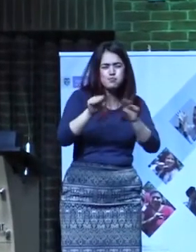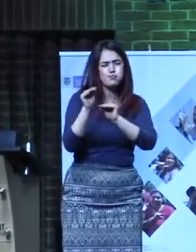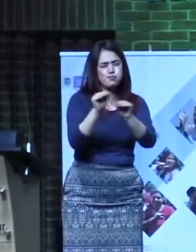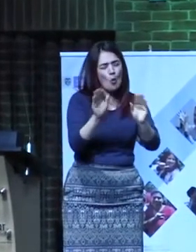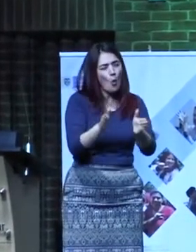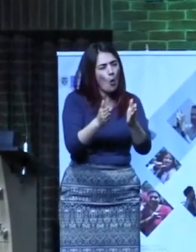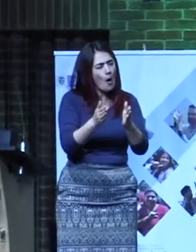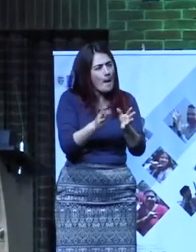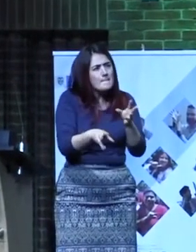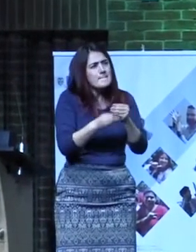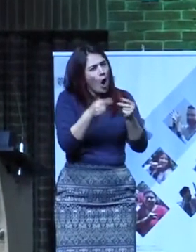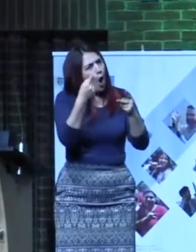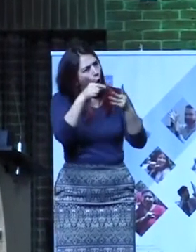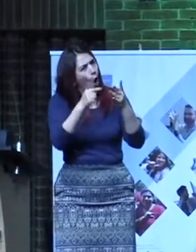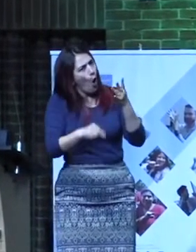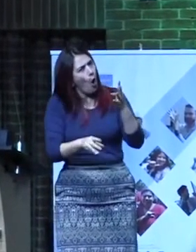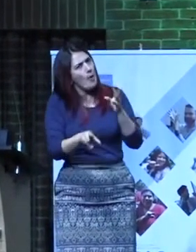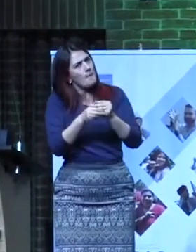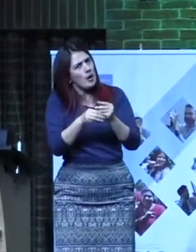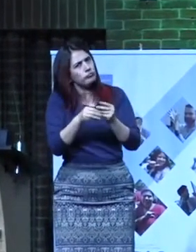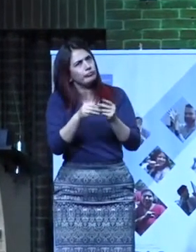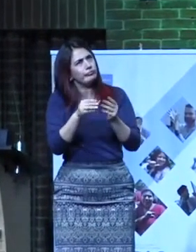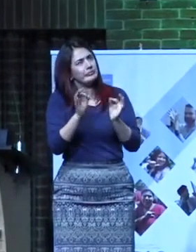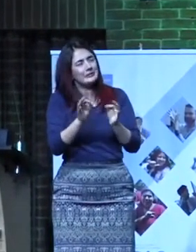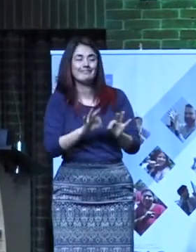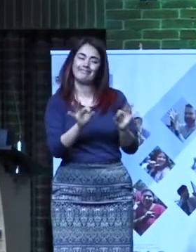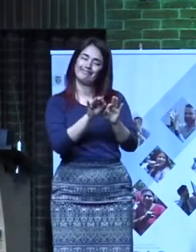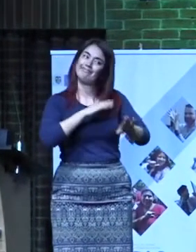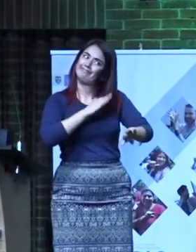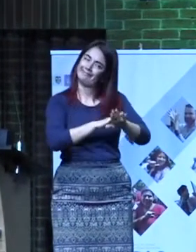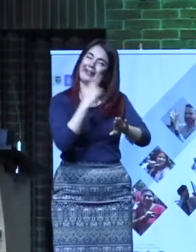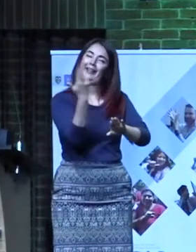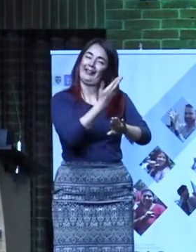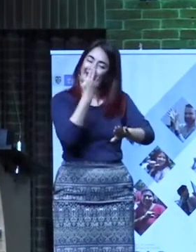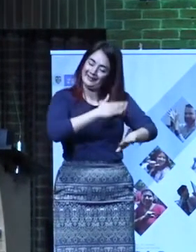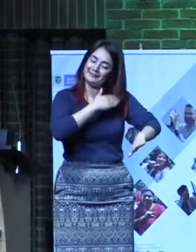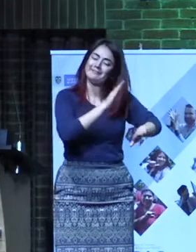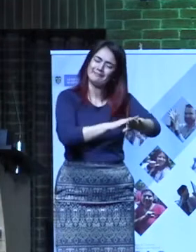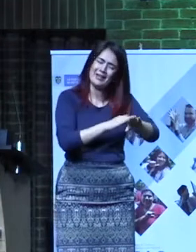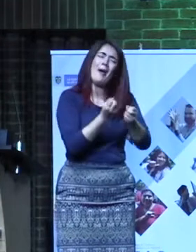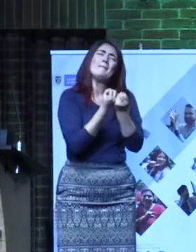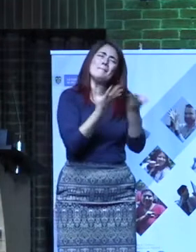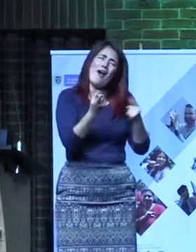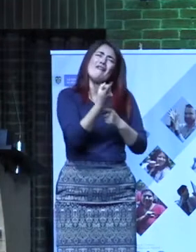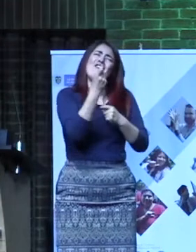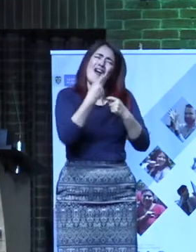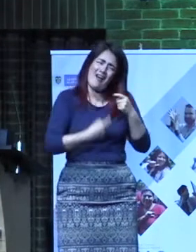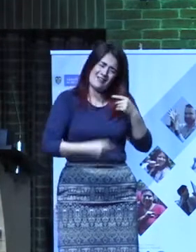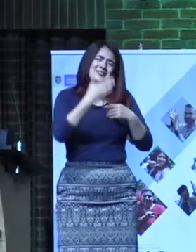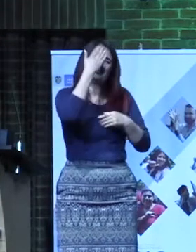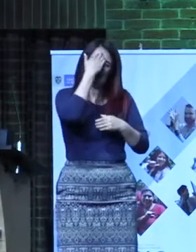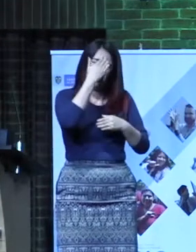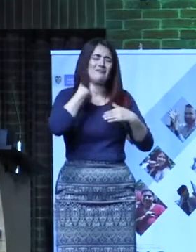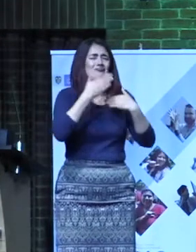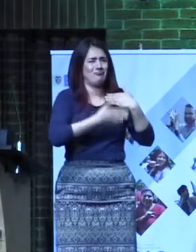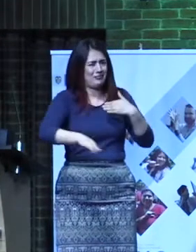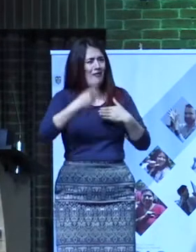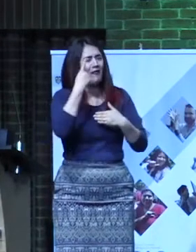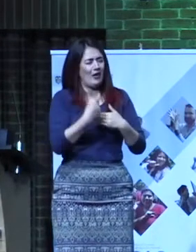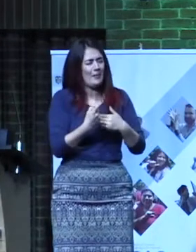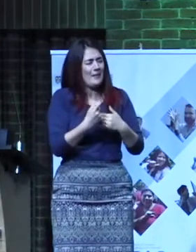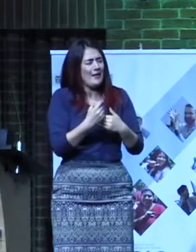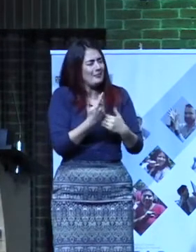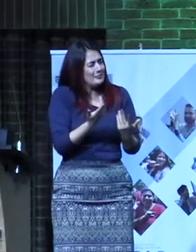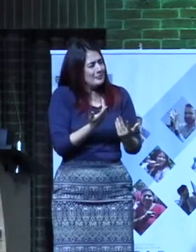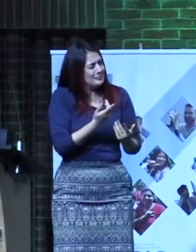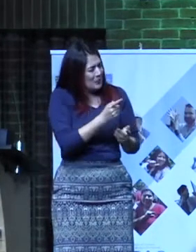resaltarían otros aspectos? Siempre, nuevamente, insisto, repito, hay muchas cosas por hacer, pero